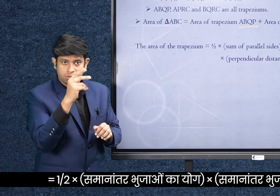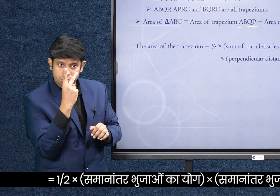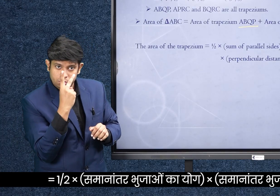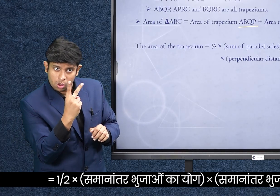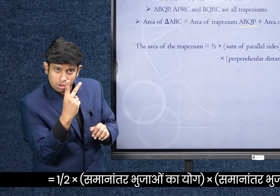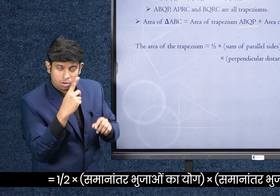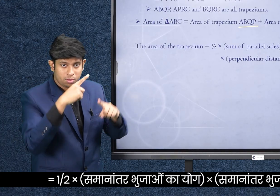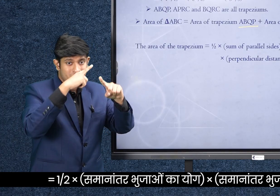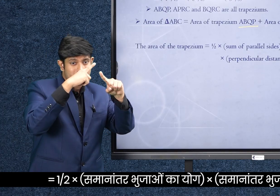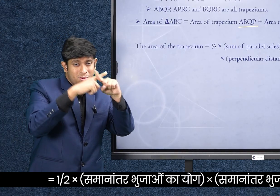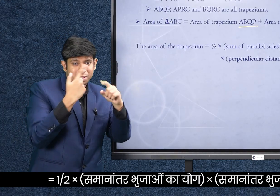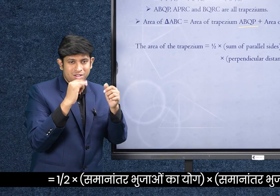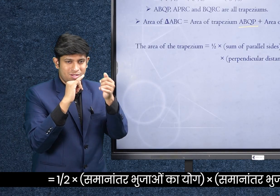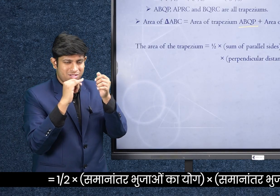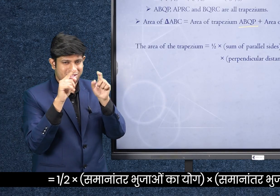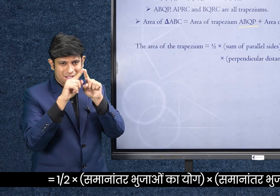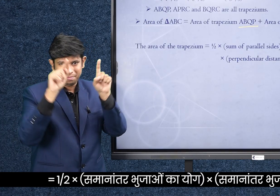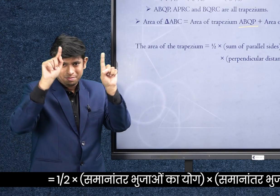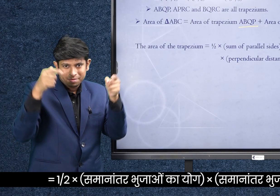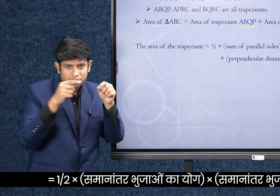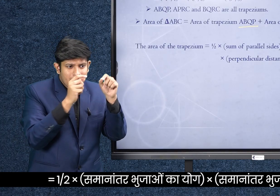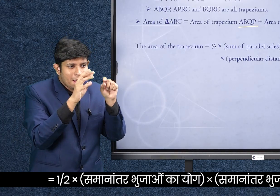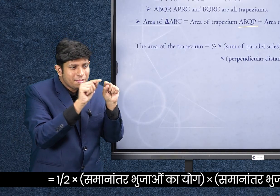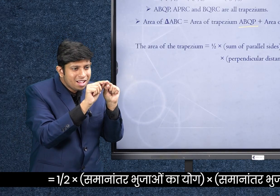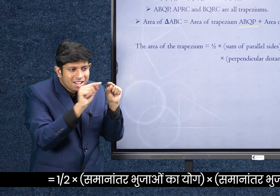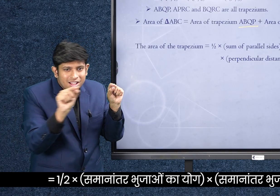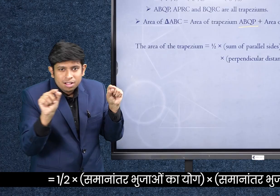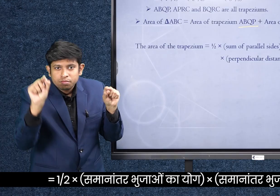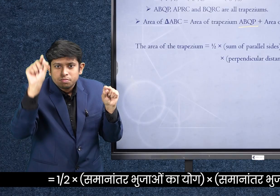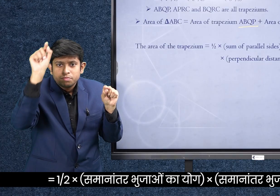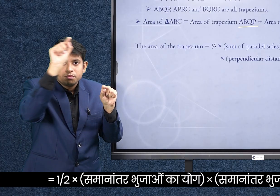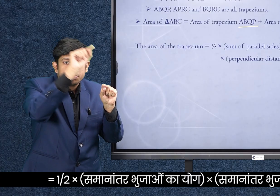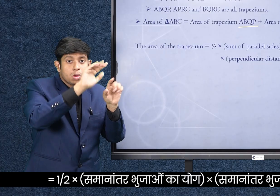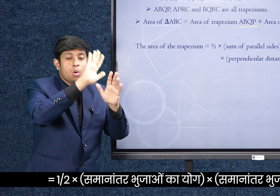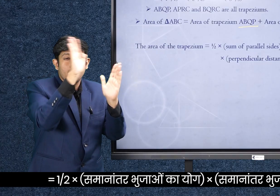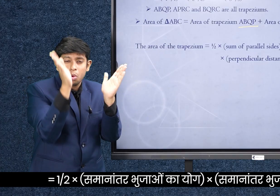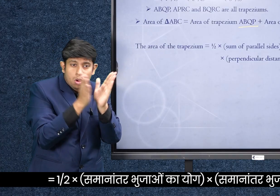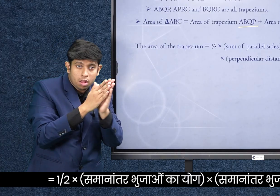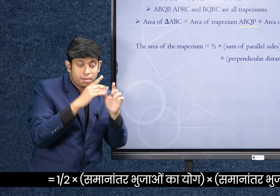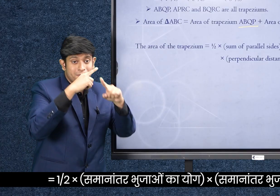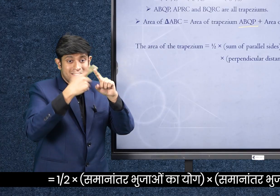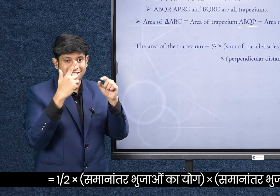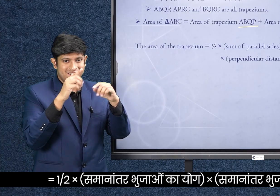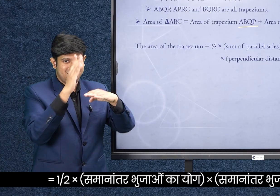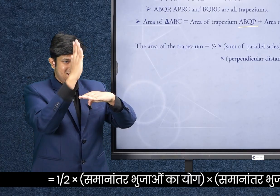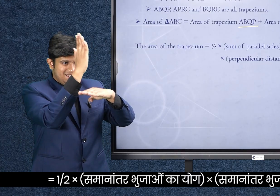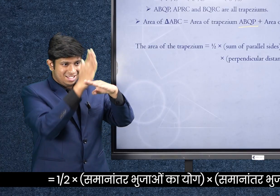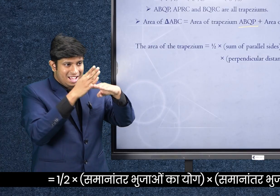समानांतर भुजाओं का योग इंटू समानांतर भुजाओं के बीच लंबवत दूरी।